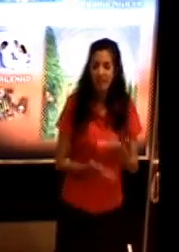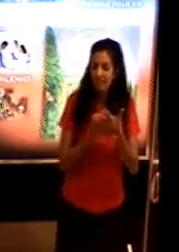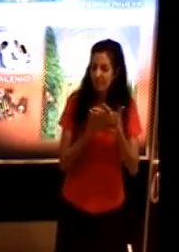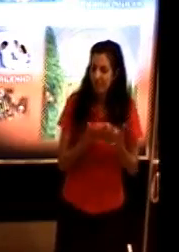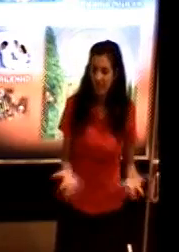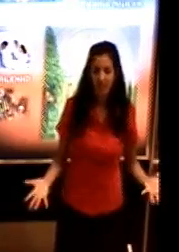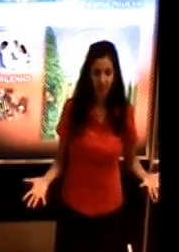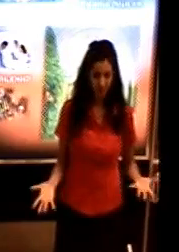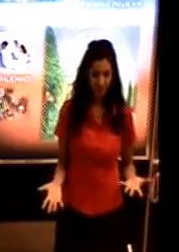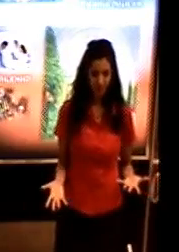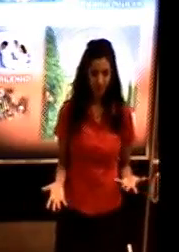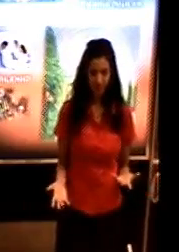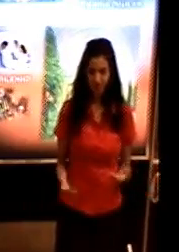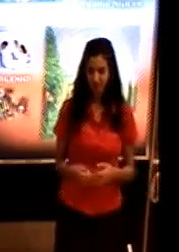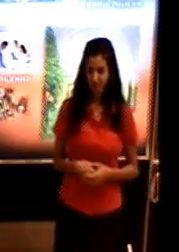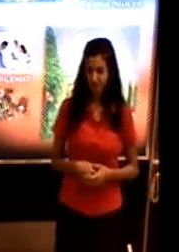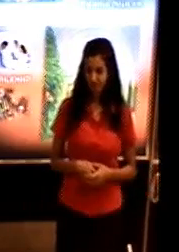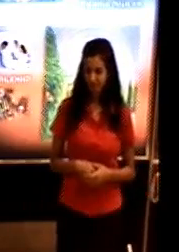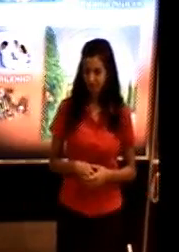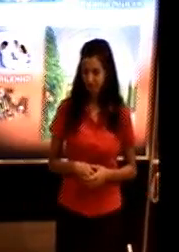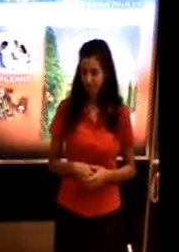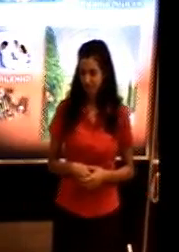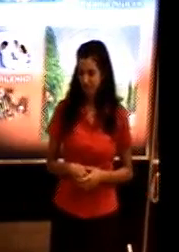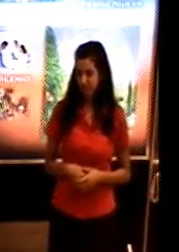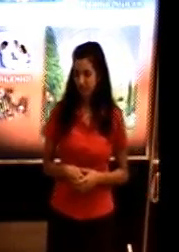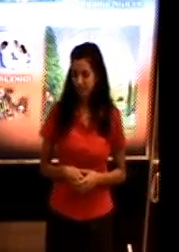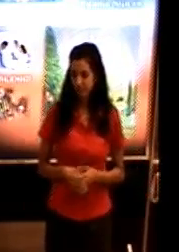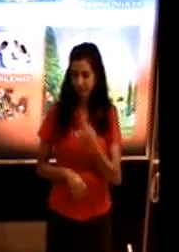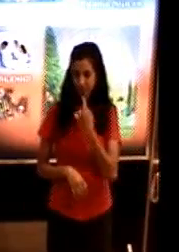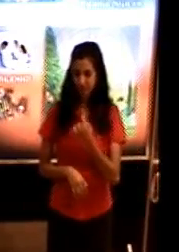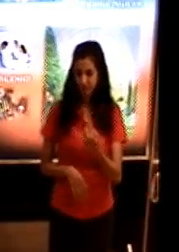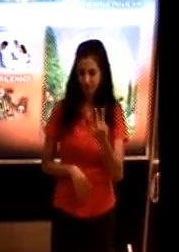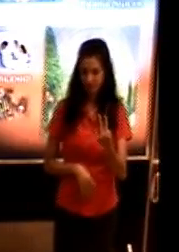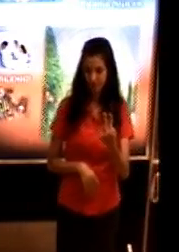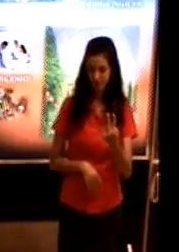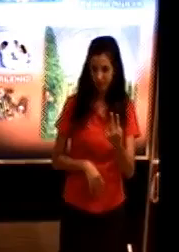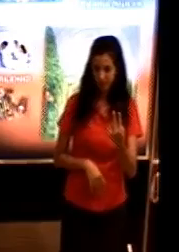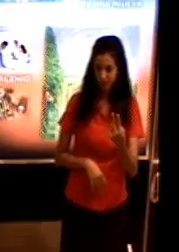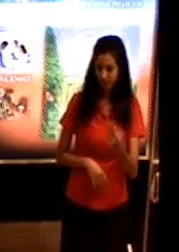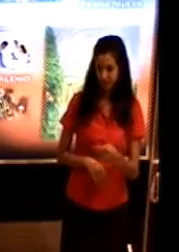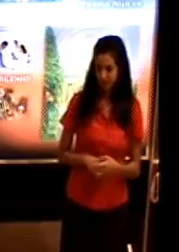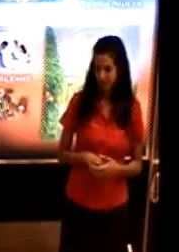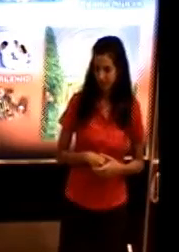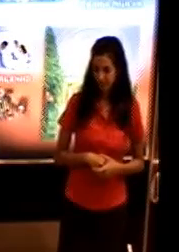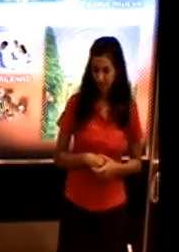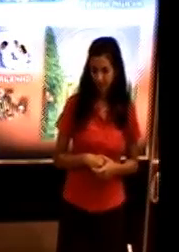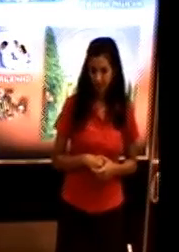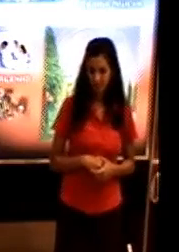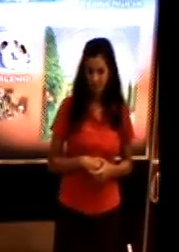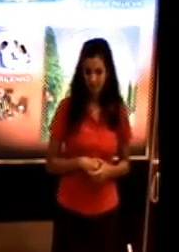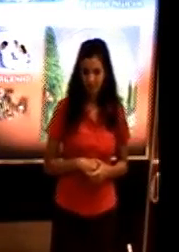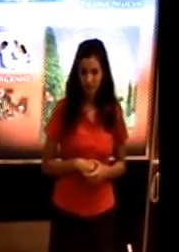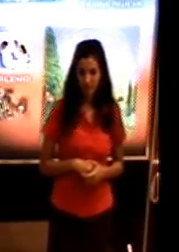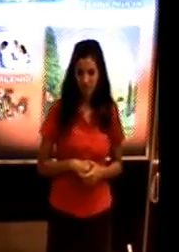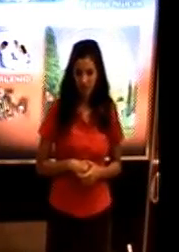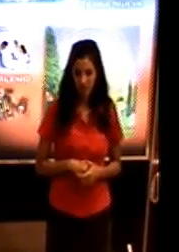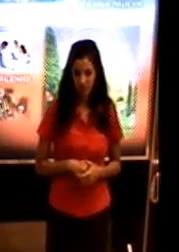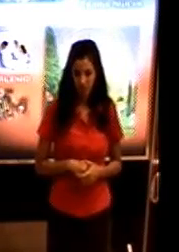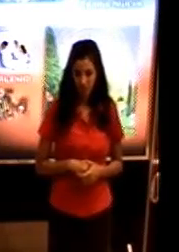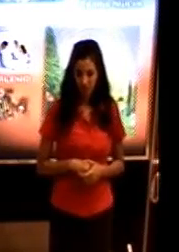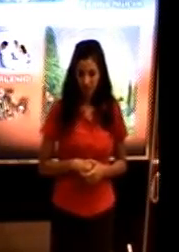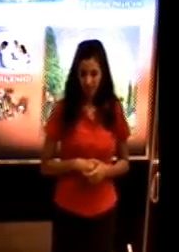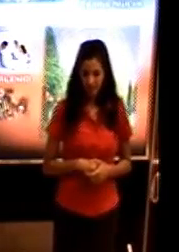demasiado tarde para siempre? Empezamos de la pregunta 2 de nuestra lección hoy. ¿Y qué dice la pregunta 2? Según la figura